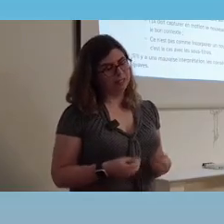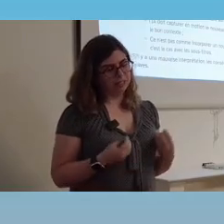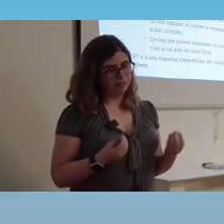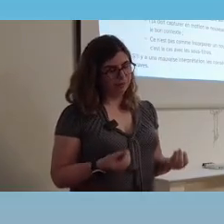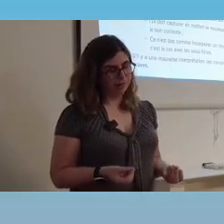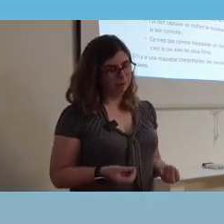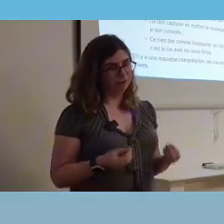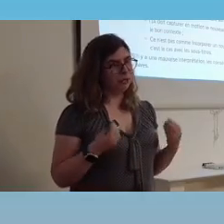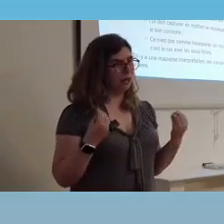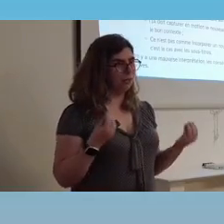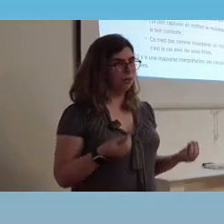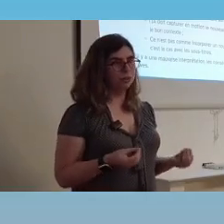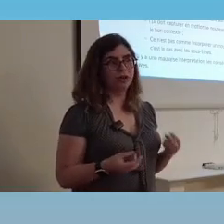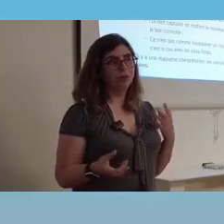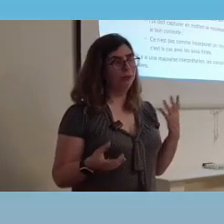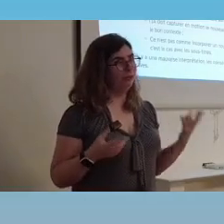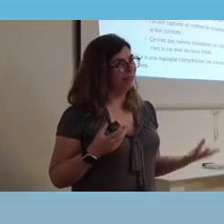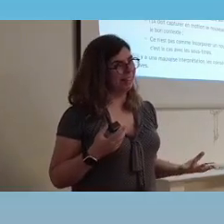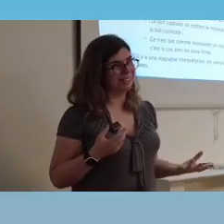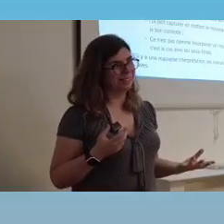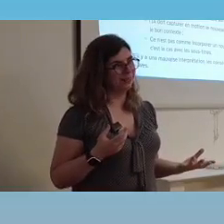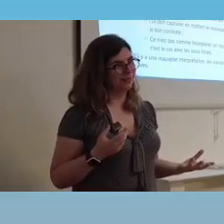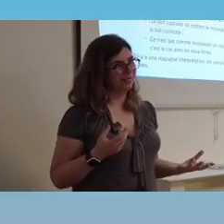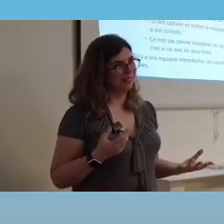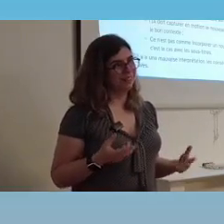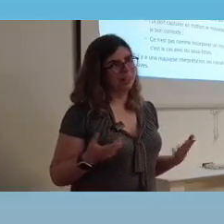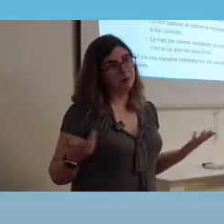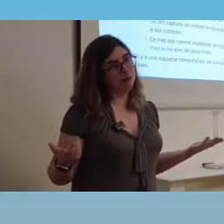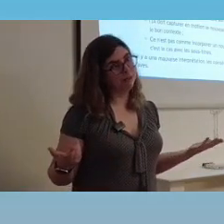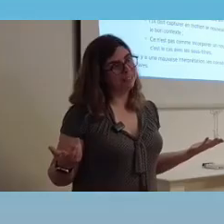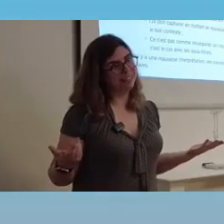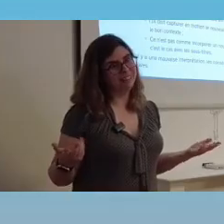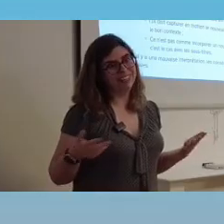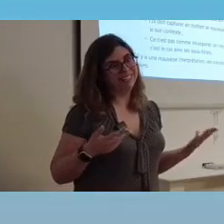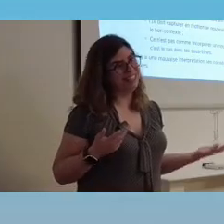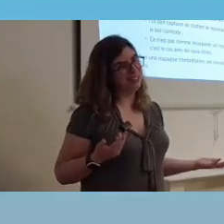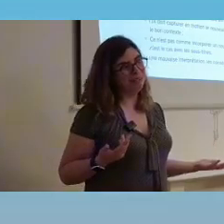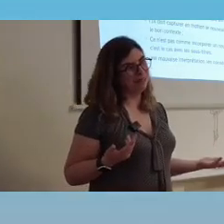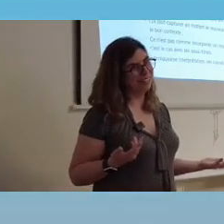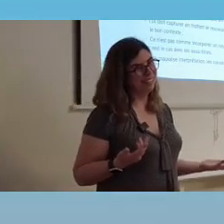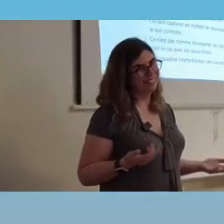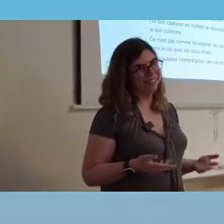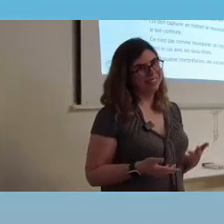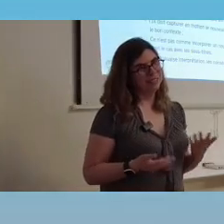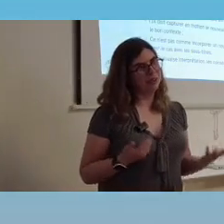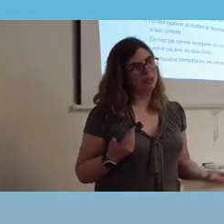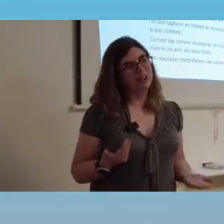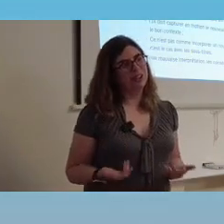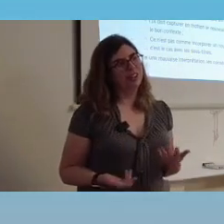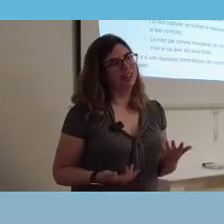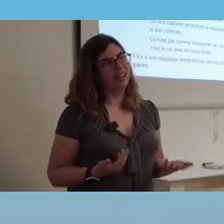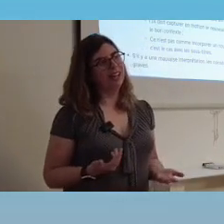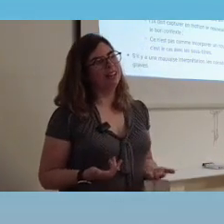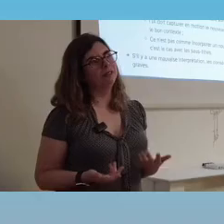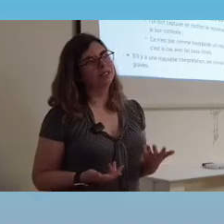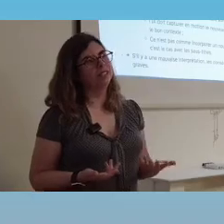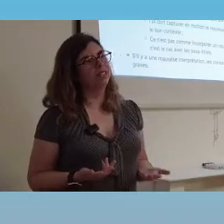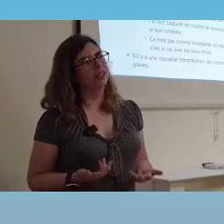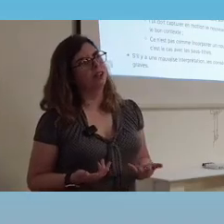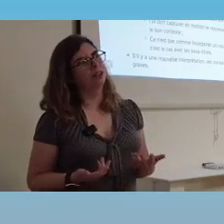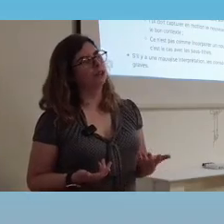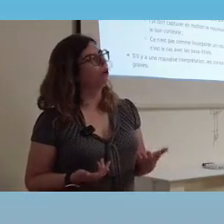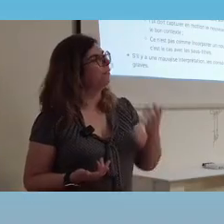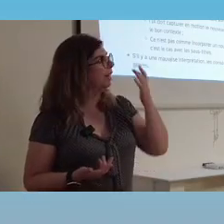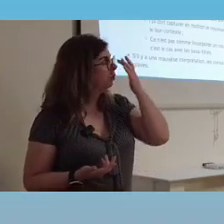peut signifier plusieurs mots selon un texte. Un mot français avec les synonymes. Donc, il y a